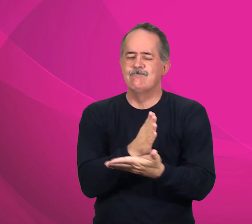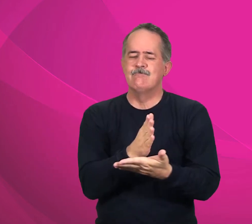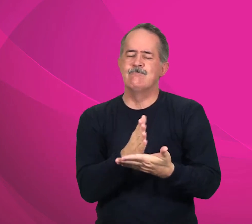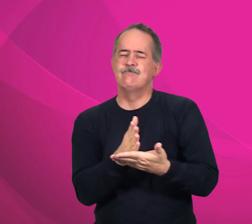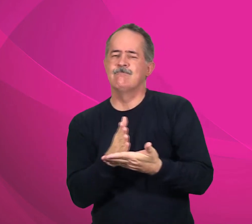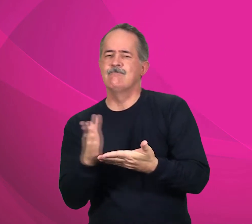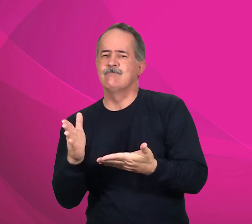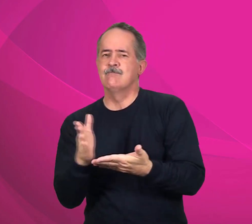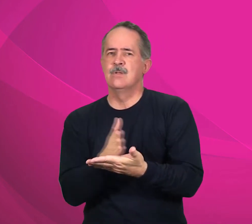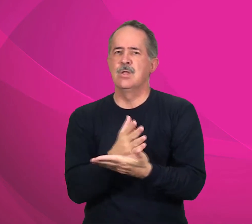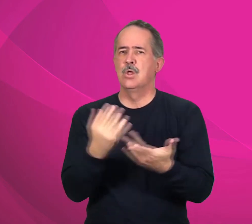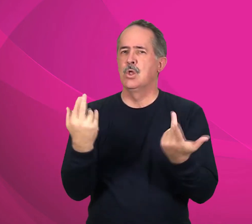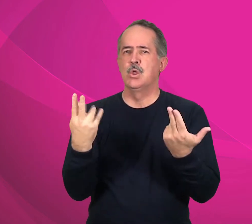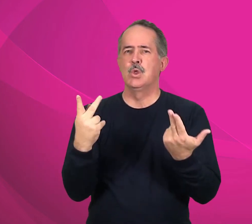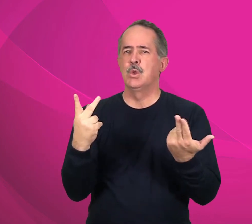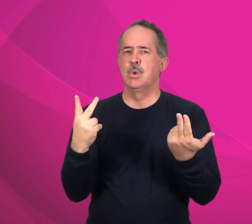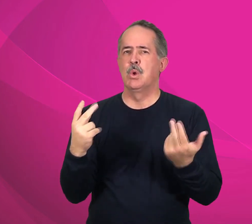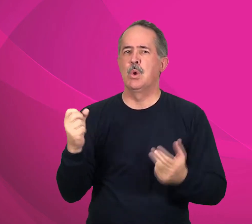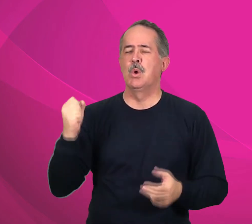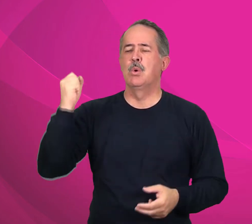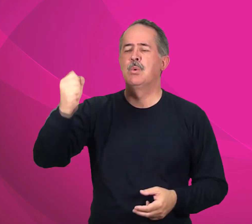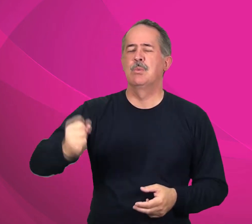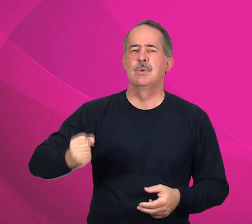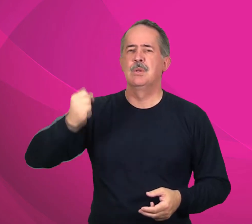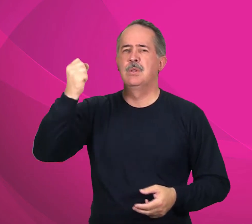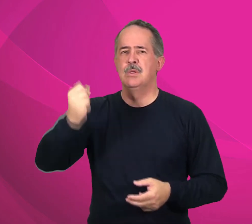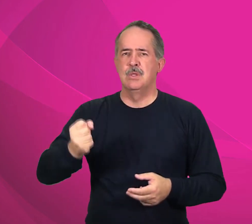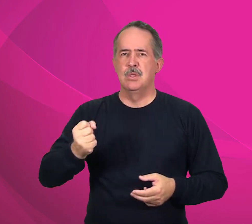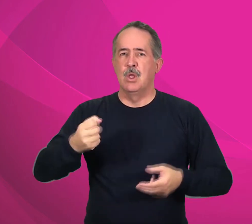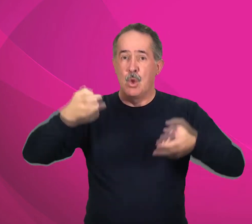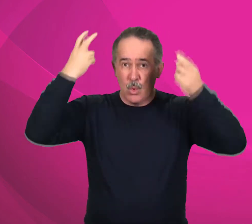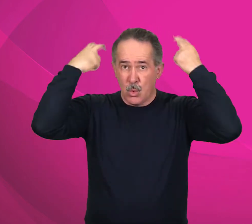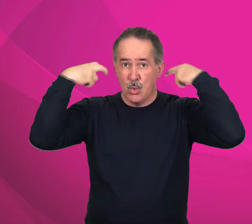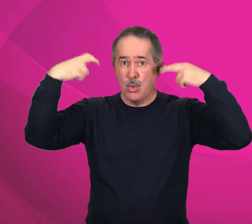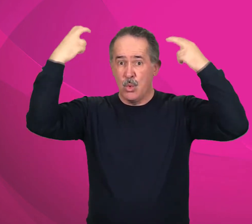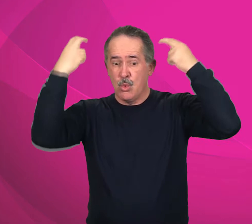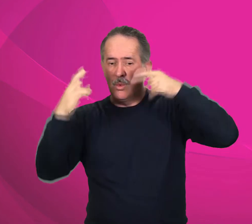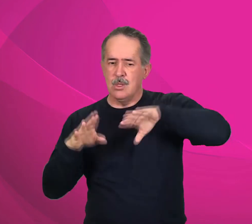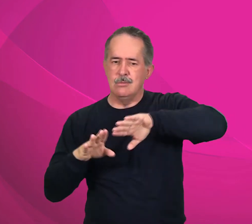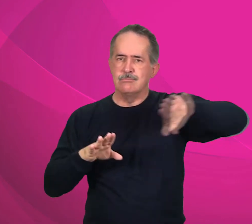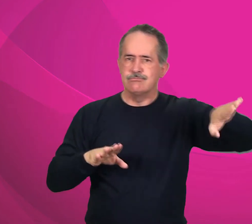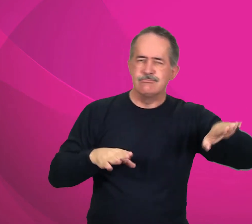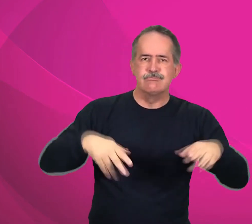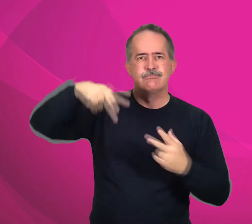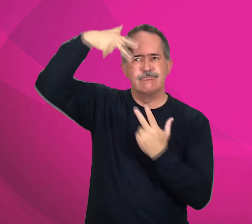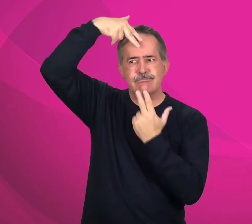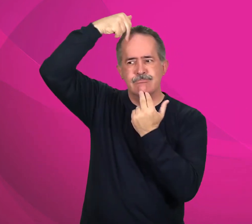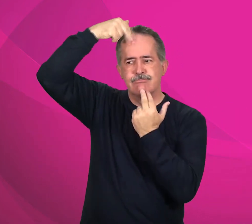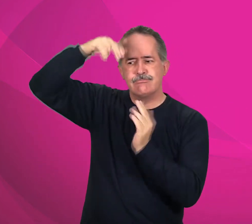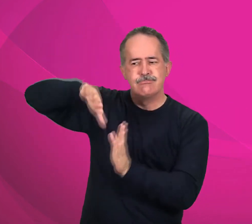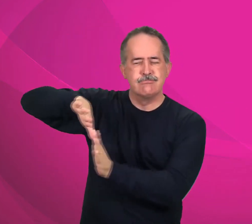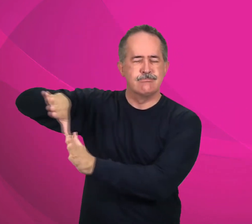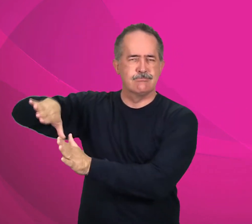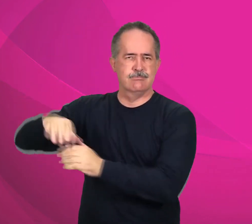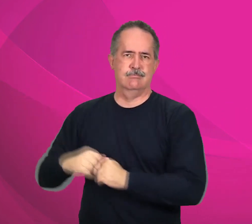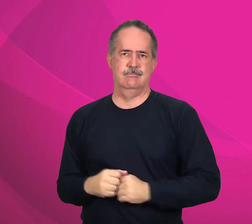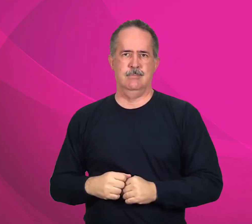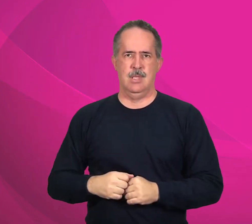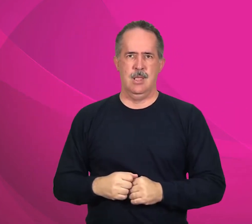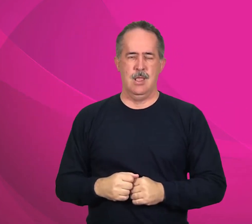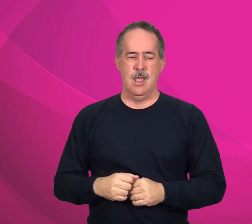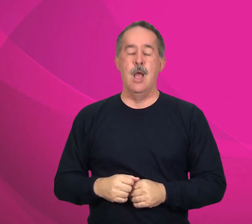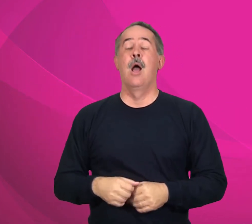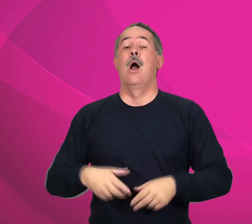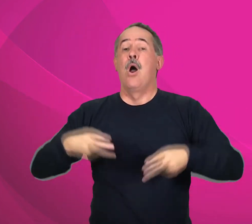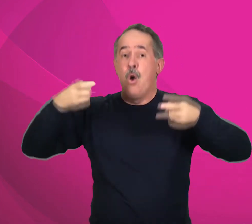outros assim como pastor separa as ovelhas dos cabritos colocará as